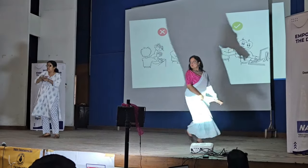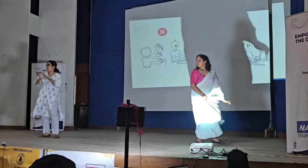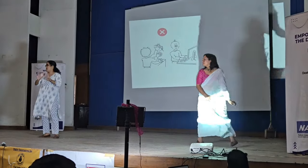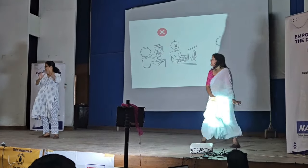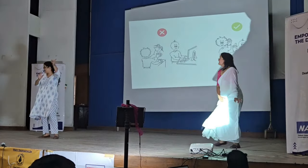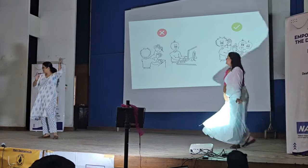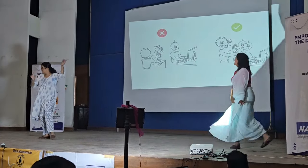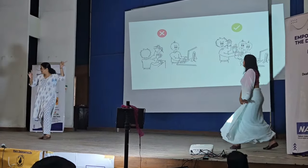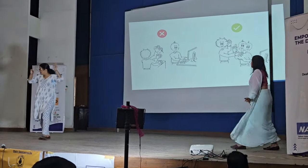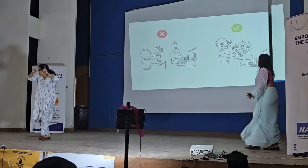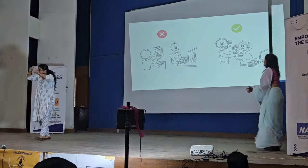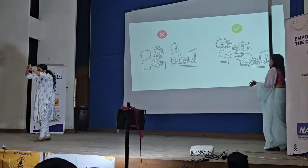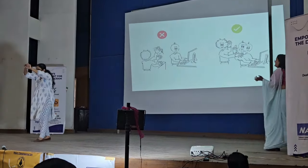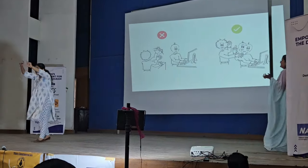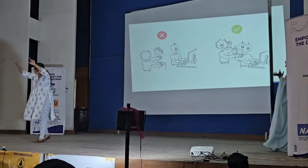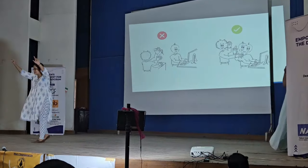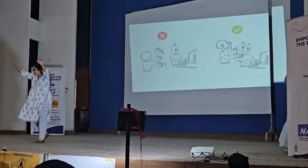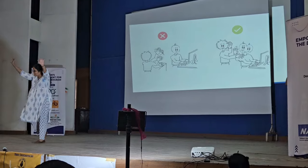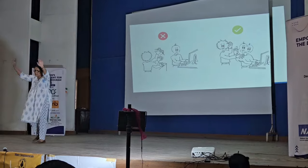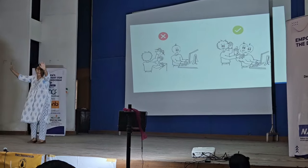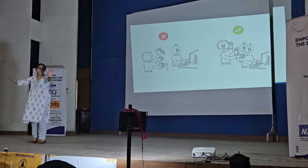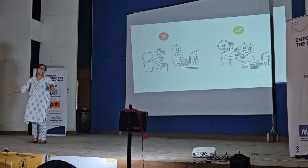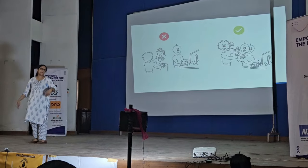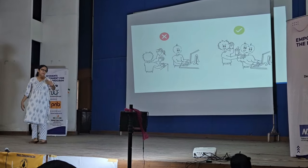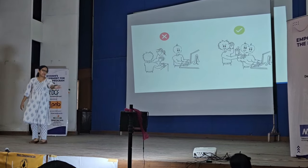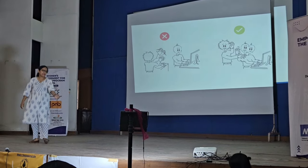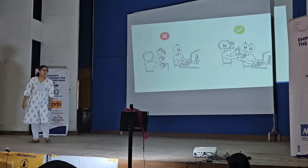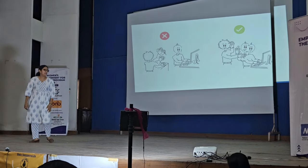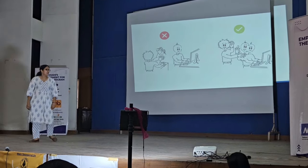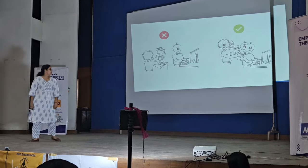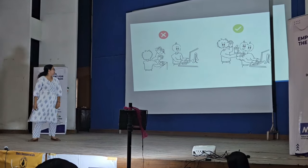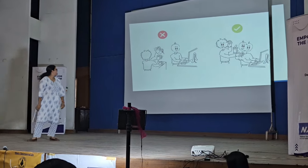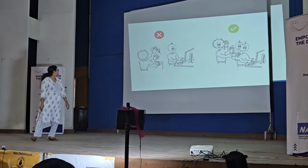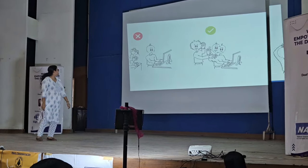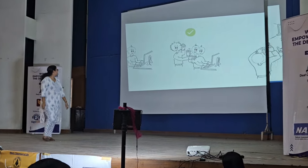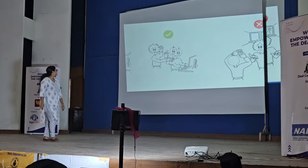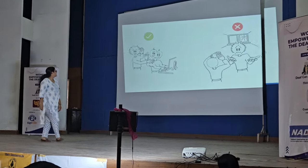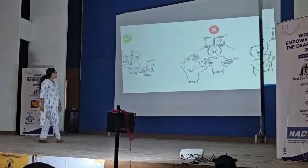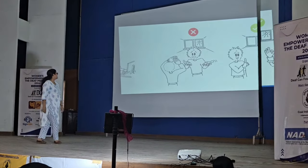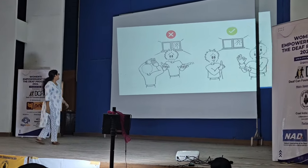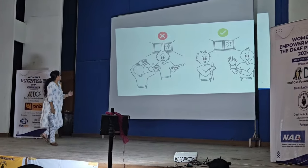बहुत ज्यादा अंदर से पीड़ित रहते हैं, अंदर से वो बहुत ज्यादा सफर करते हैं।